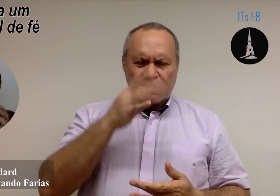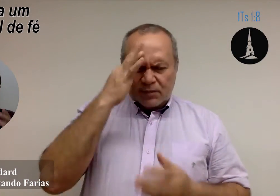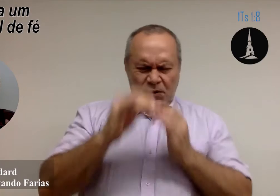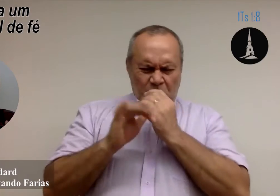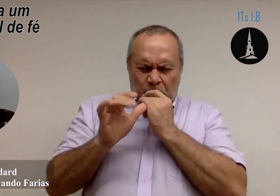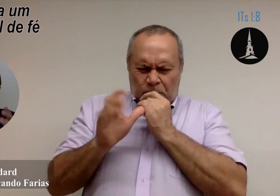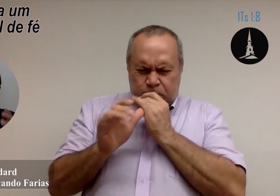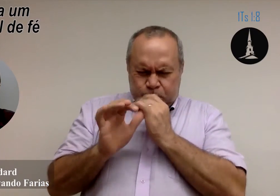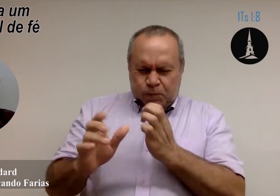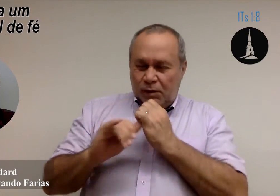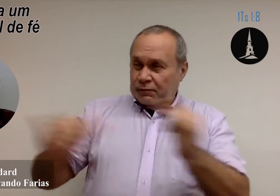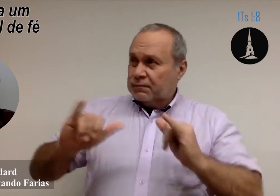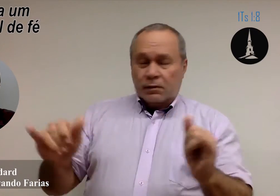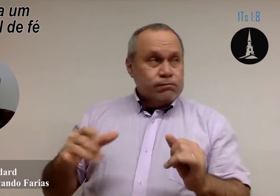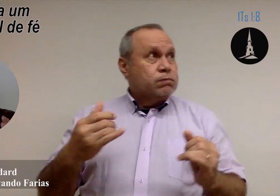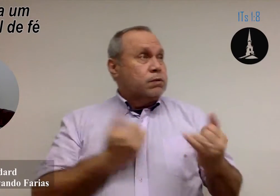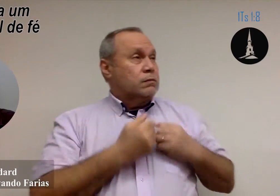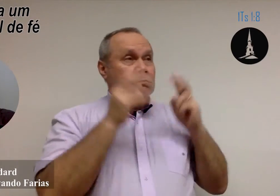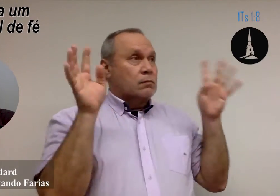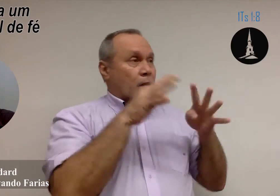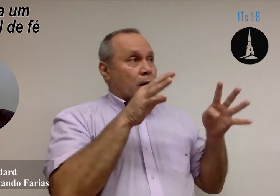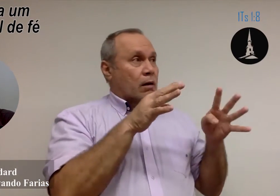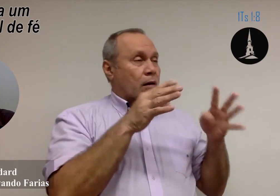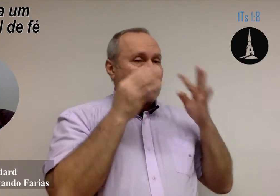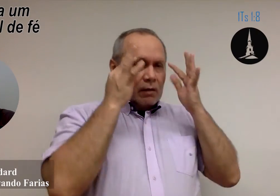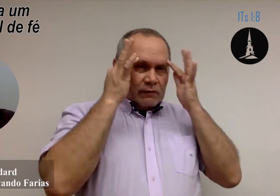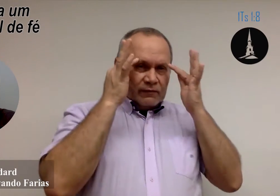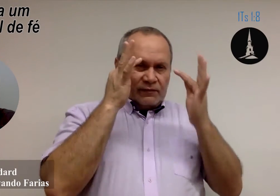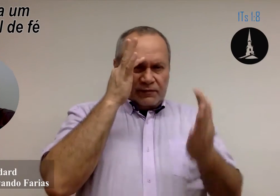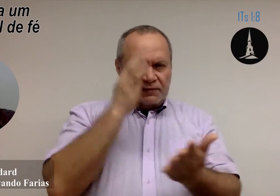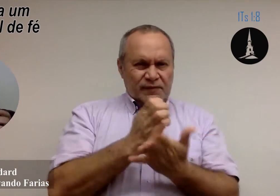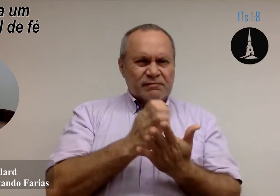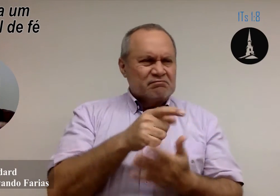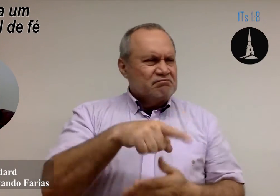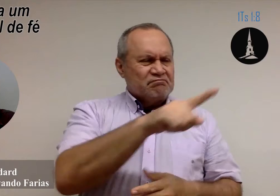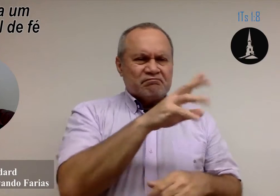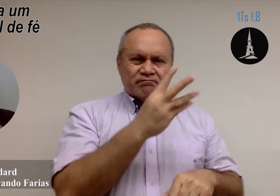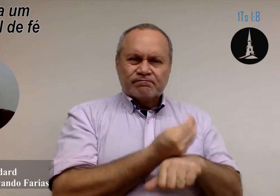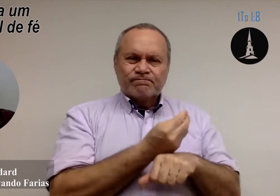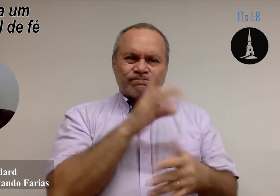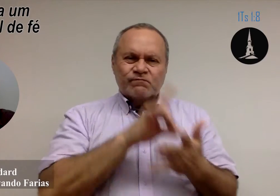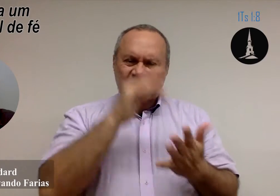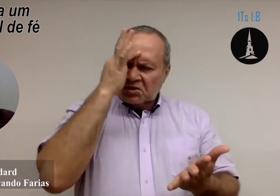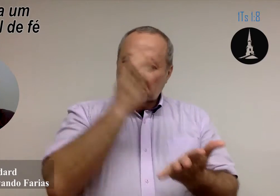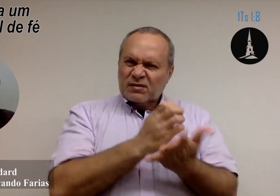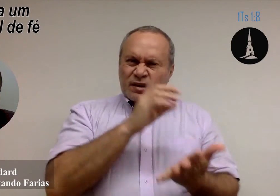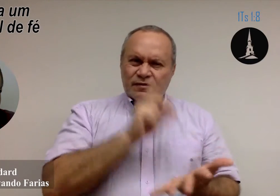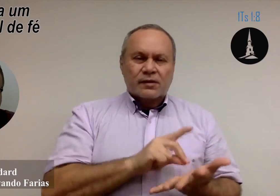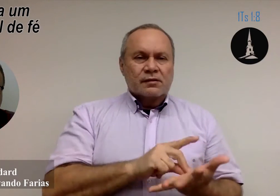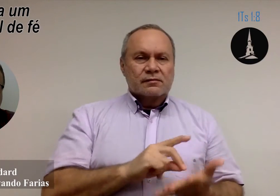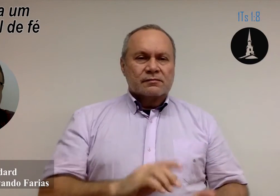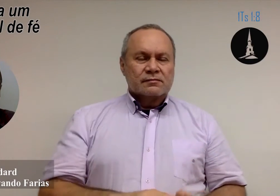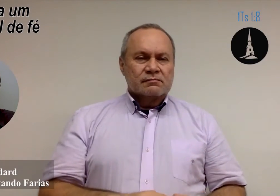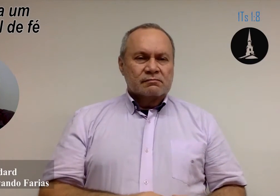uma trombeta e dizendo, através da trombeta, que aquela igreja era uma igreja de